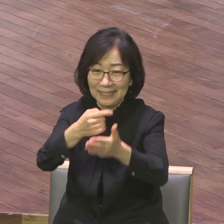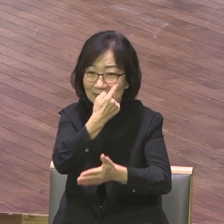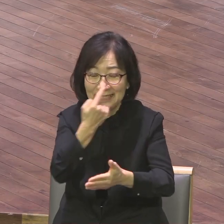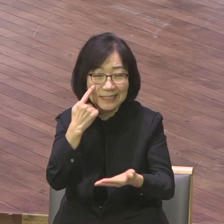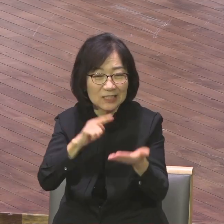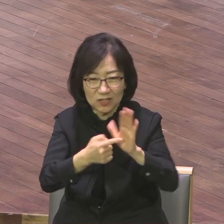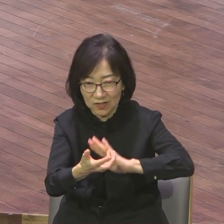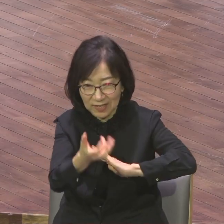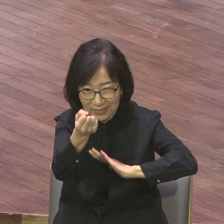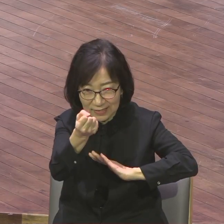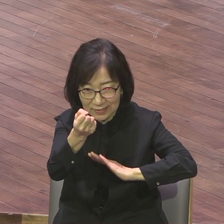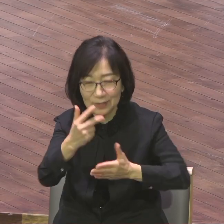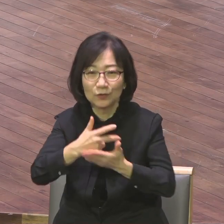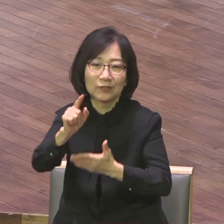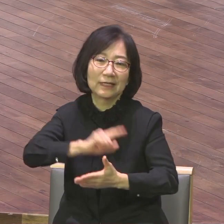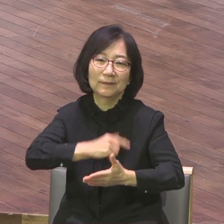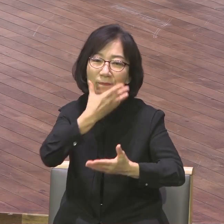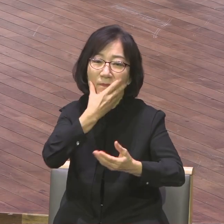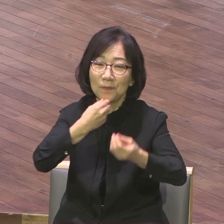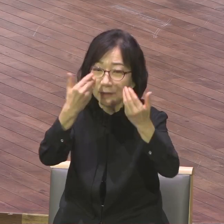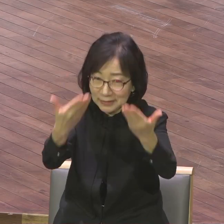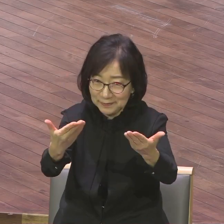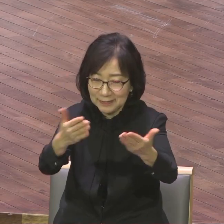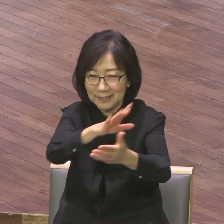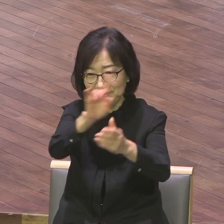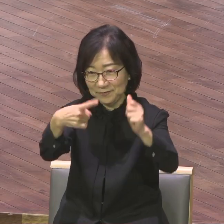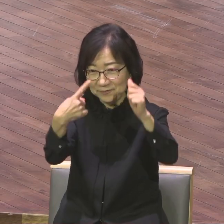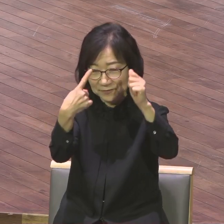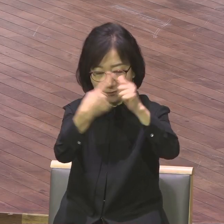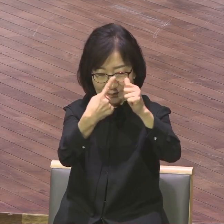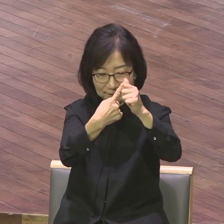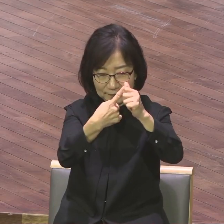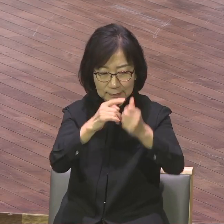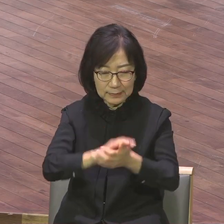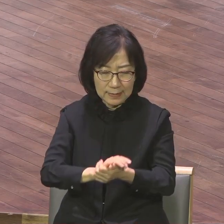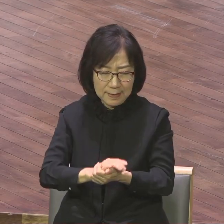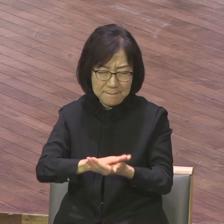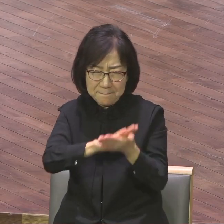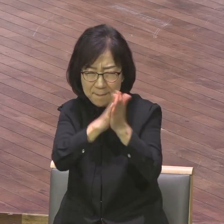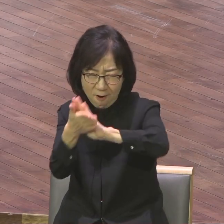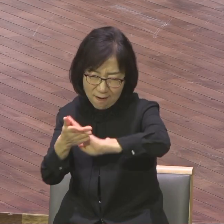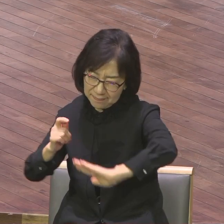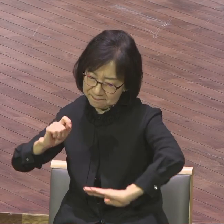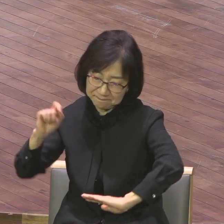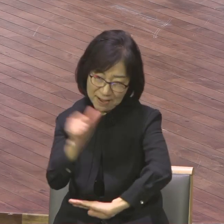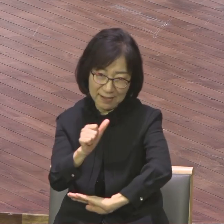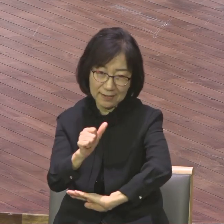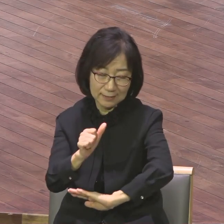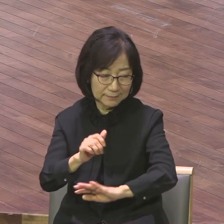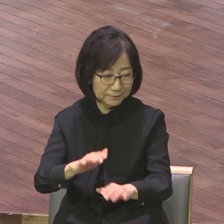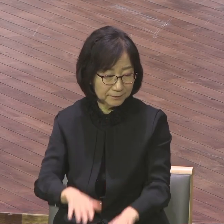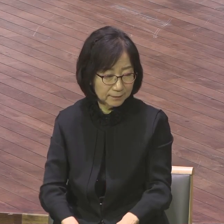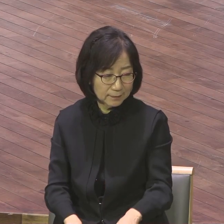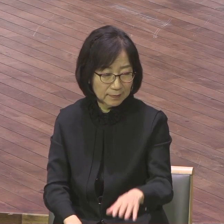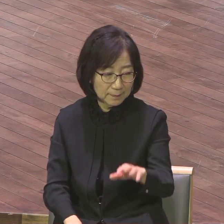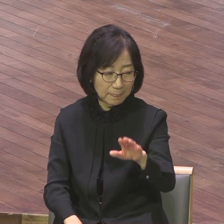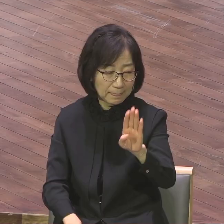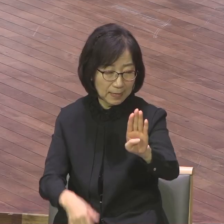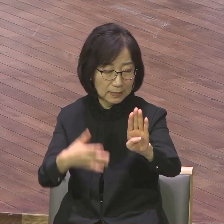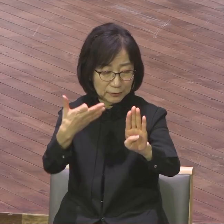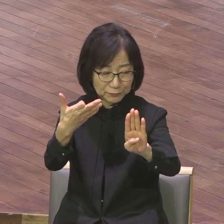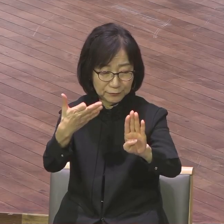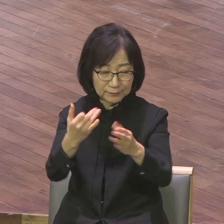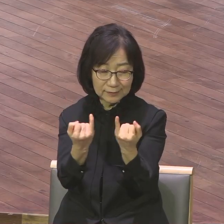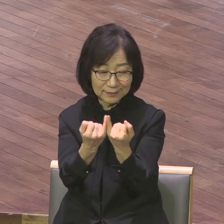있기를 제물로 축복합니다. 그럼 첫째로 변화의 플랫폼입니다. 19절 봅니다. 여자가 이르되 주여